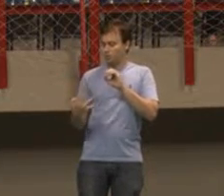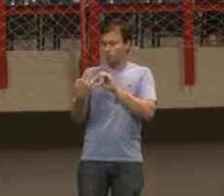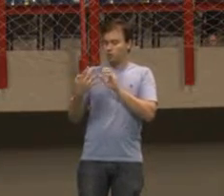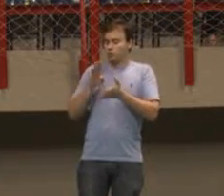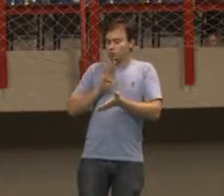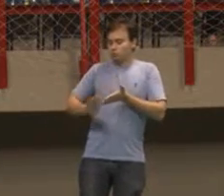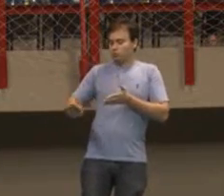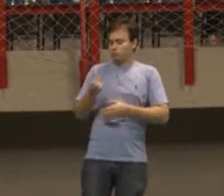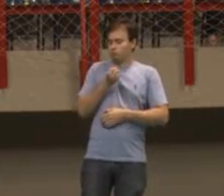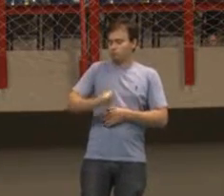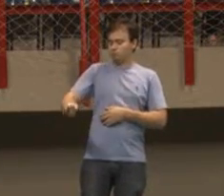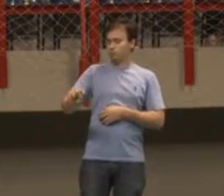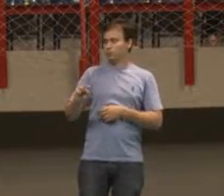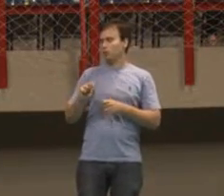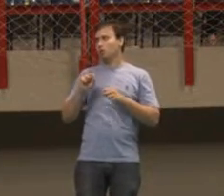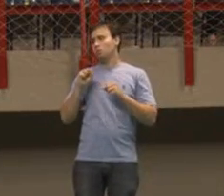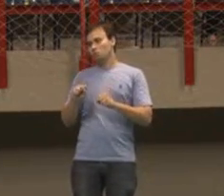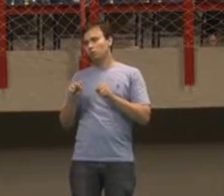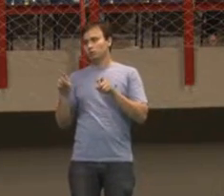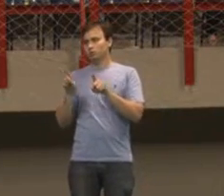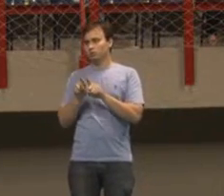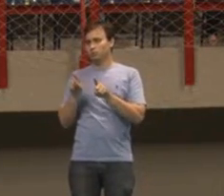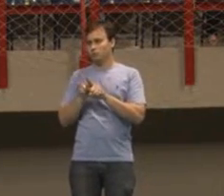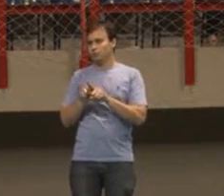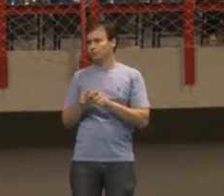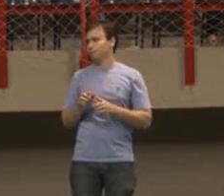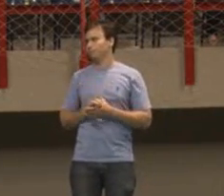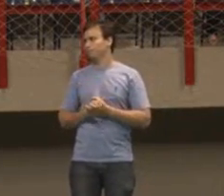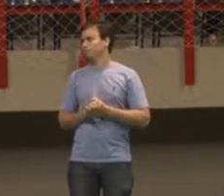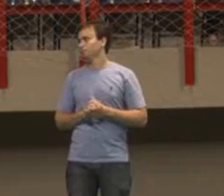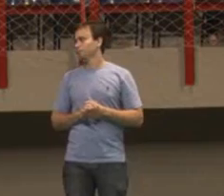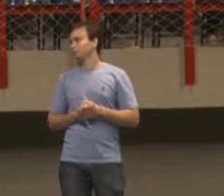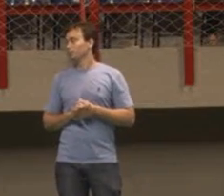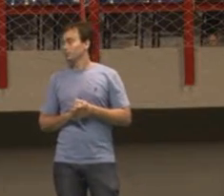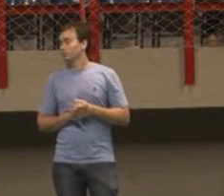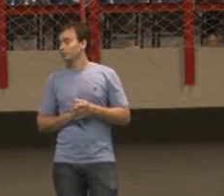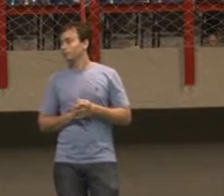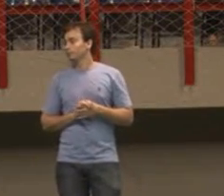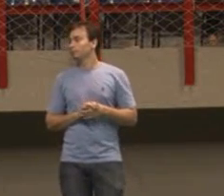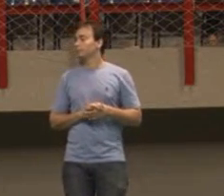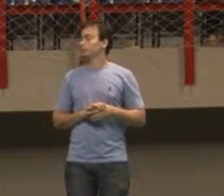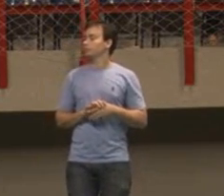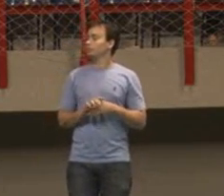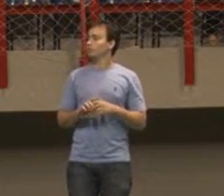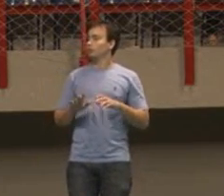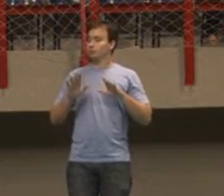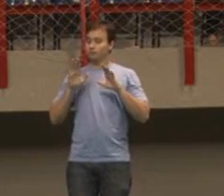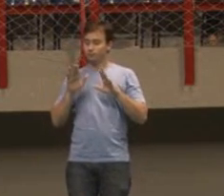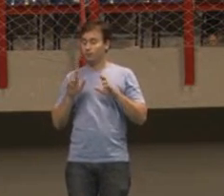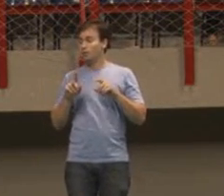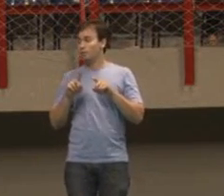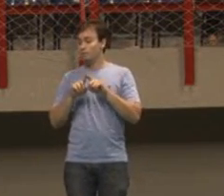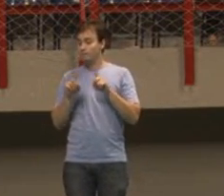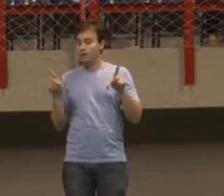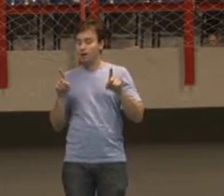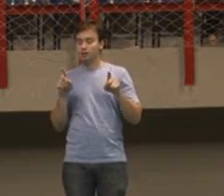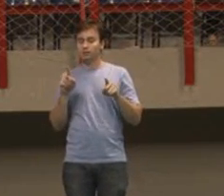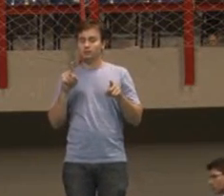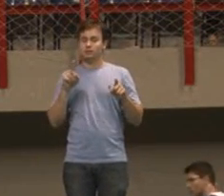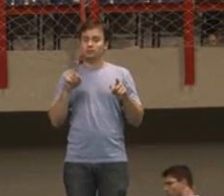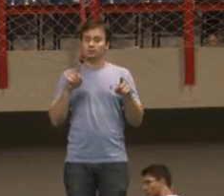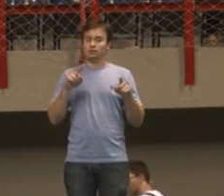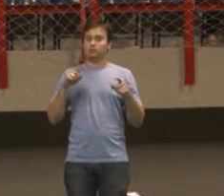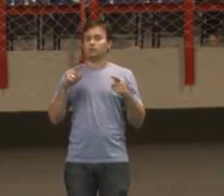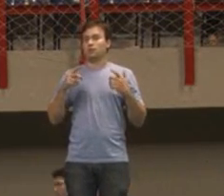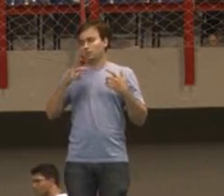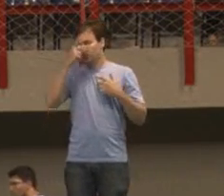Mas, e aí está a grande polêmica, pessoal, preste atenção. O principal alvo da pílula do dia